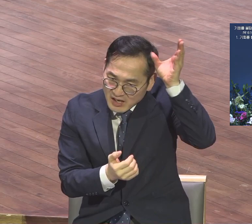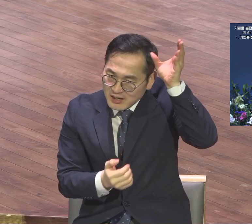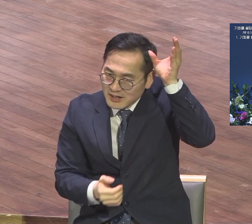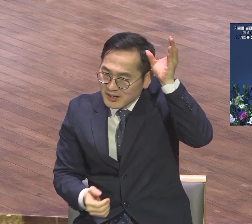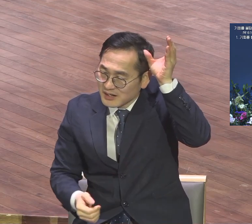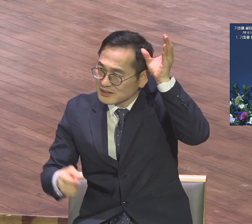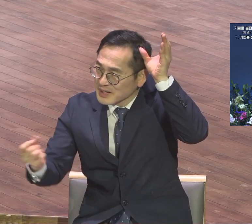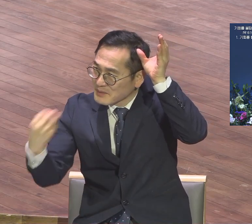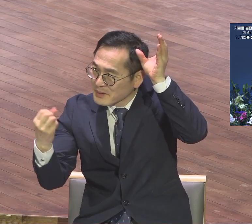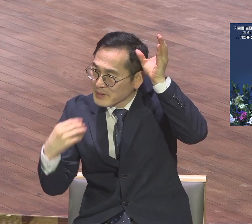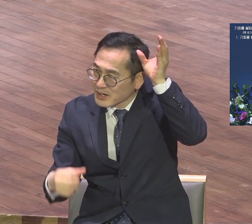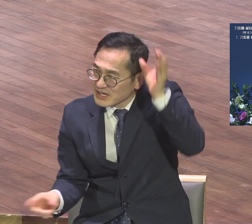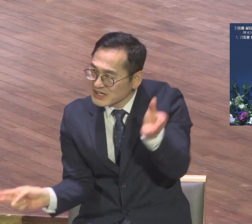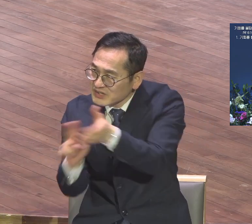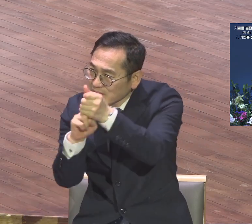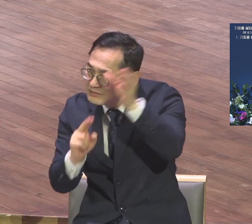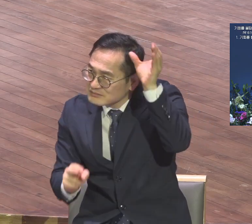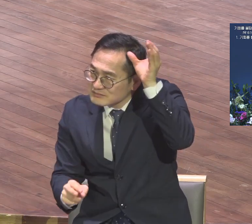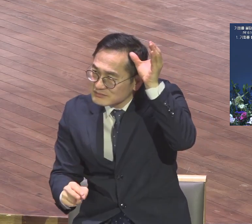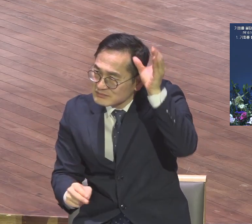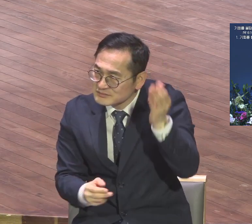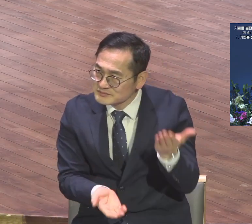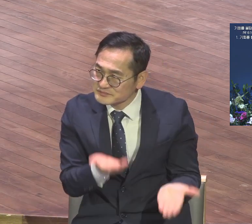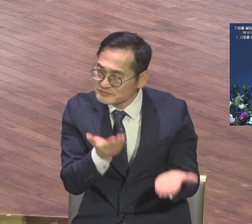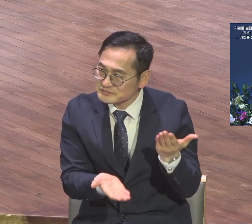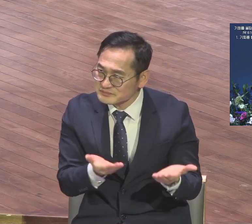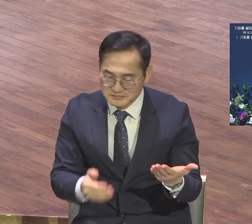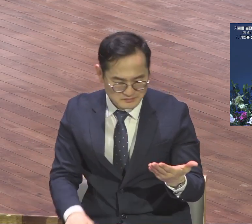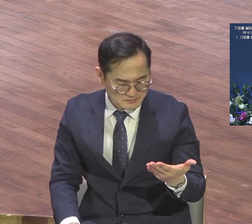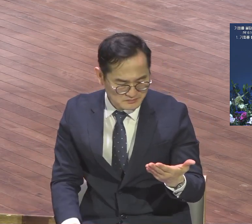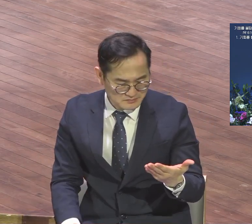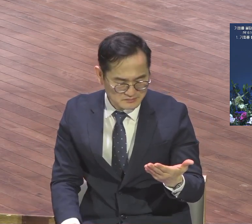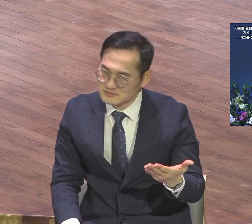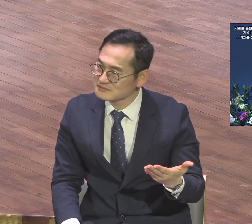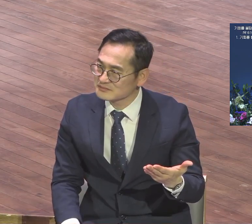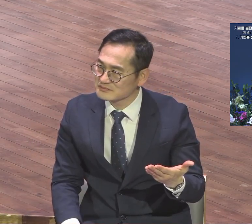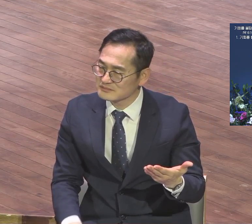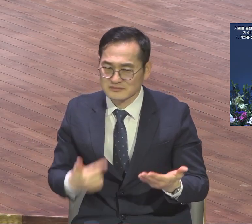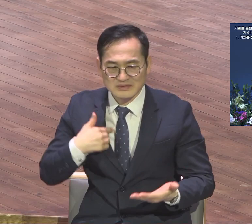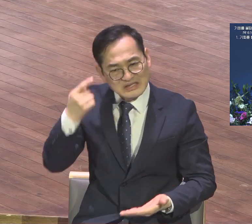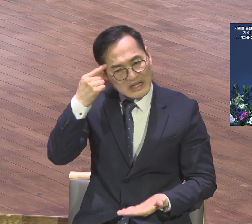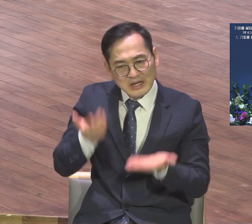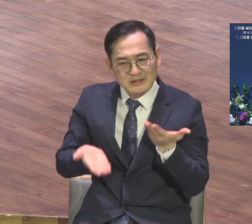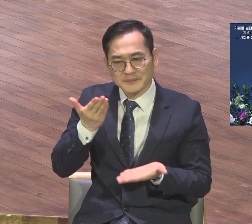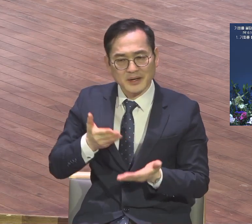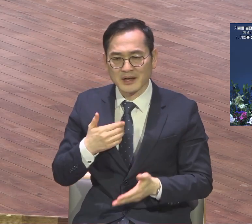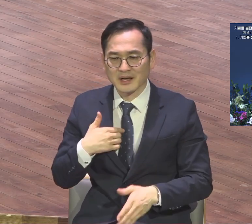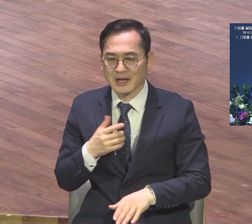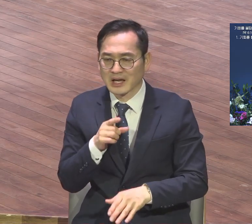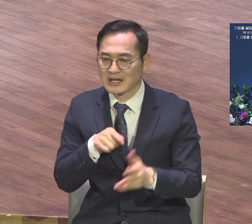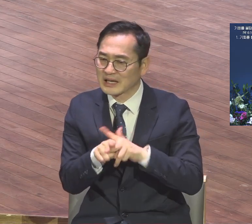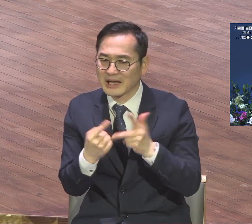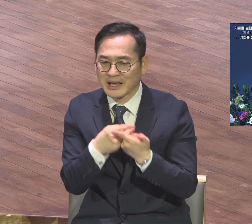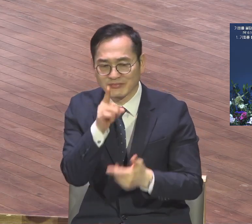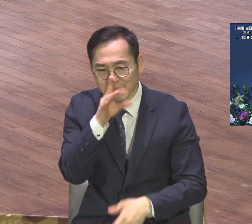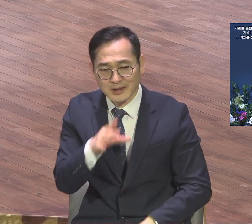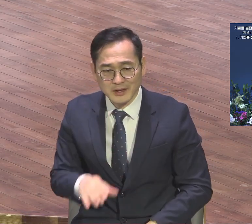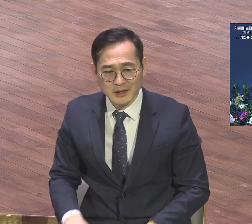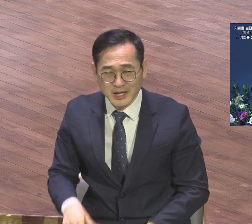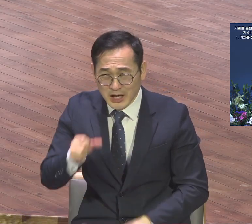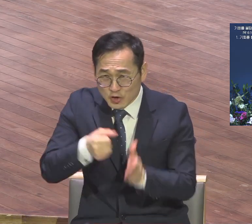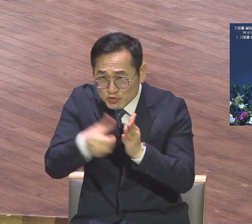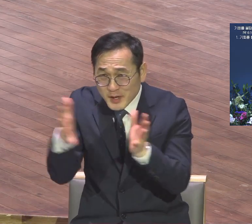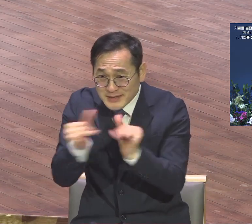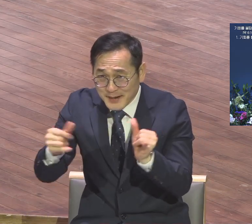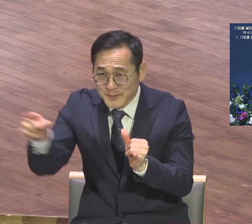해요. 유명한 사람 많이 없어요. 왜? 그 유명하고 잘난 사람은요 자기 가진 지식 때문에 그 선입견 때문에 이 교회와